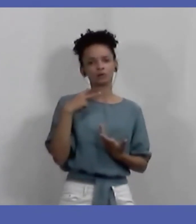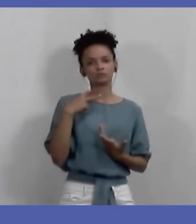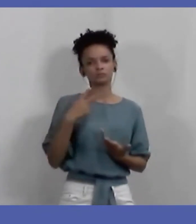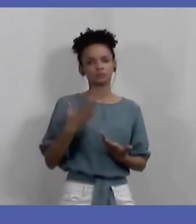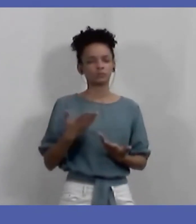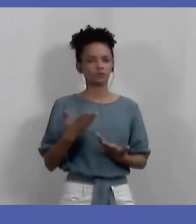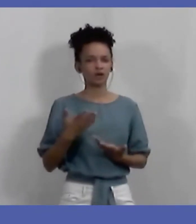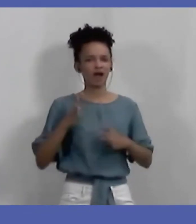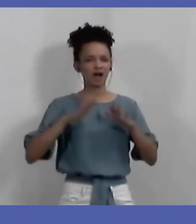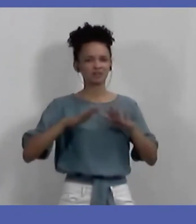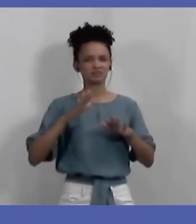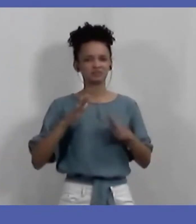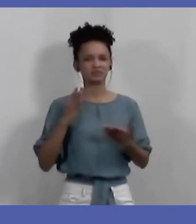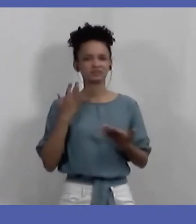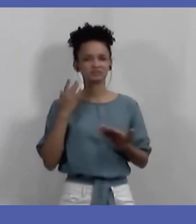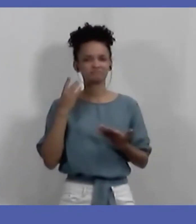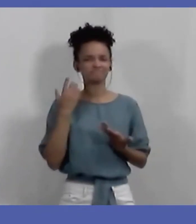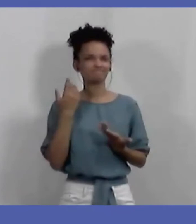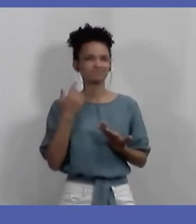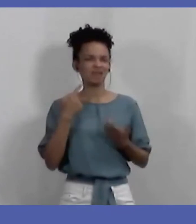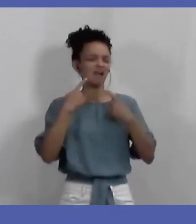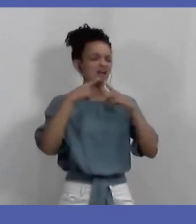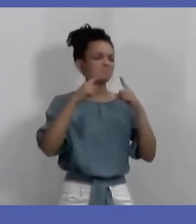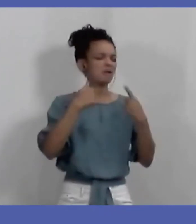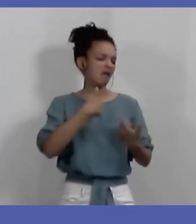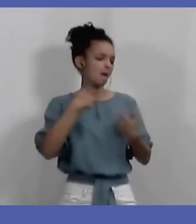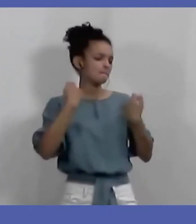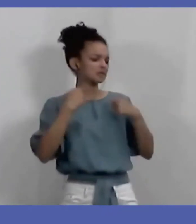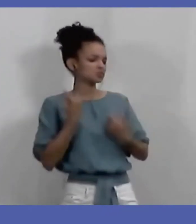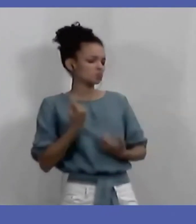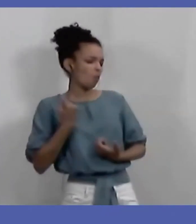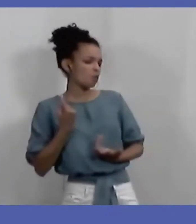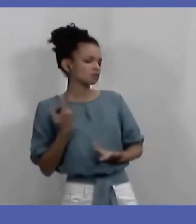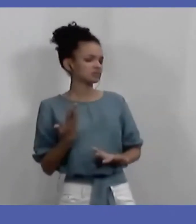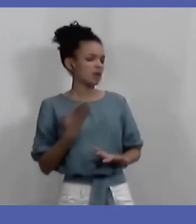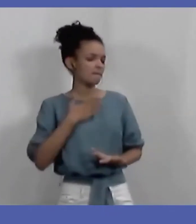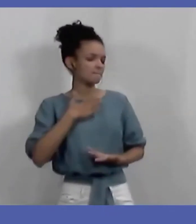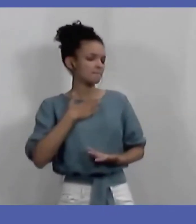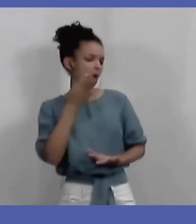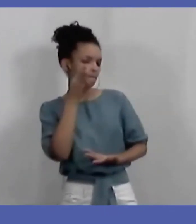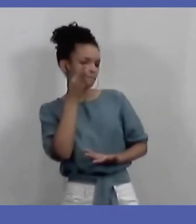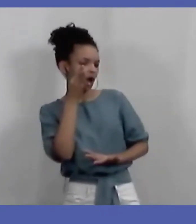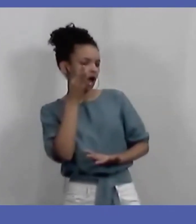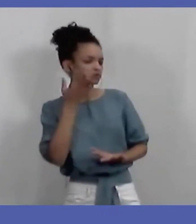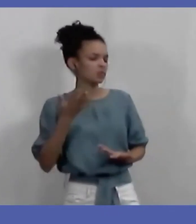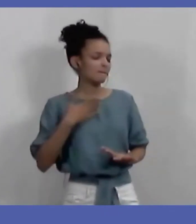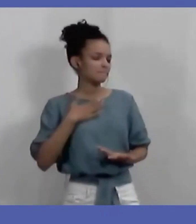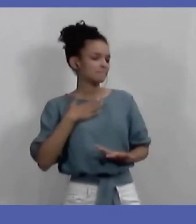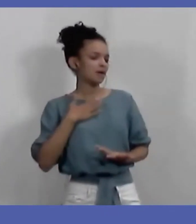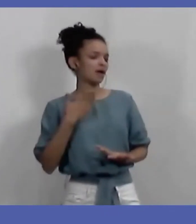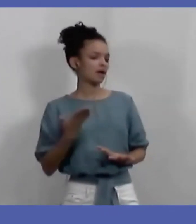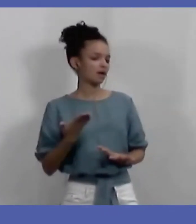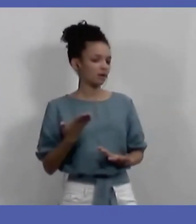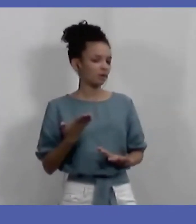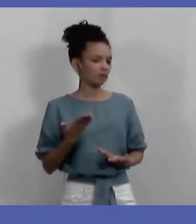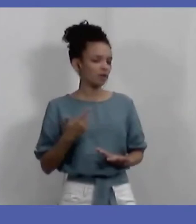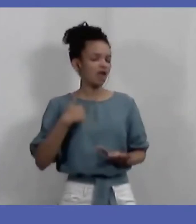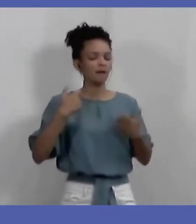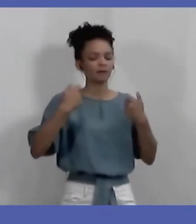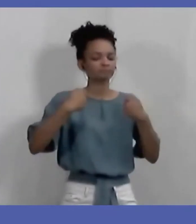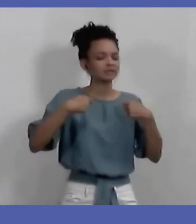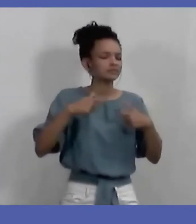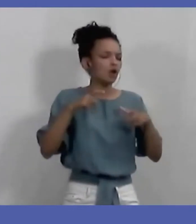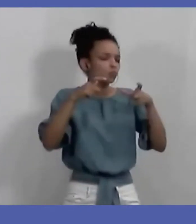de privacidade. Eu preciso ficar só. Eu preciso de um lugar para ficar só. Minha privacidade